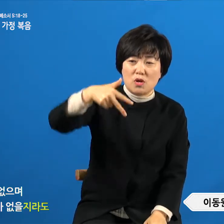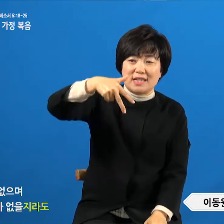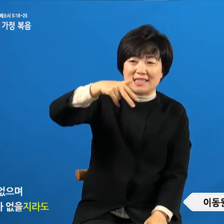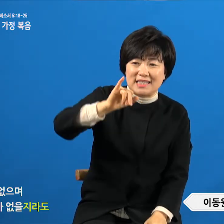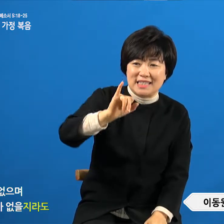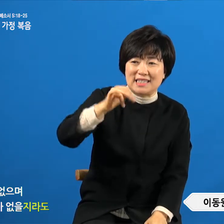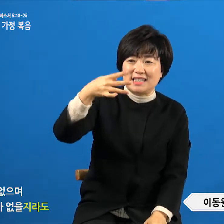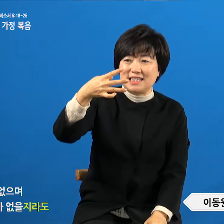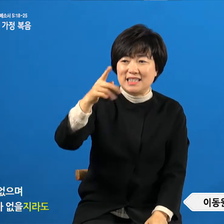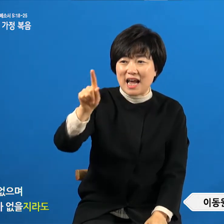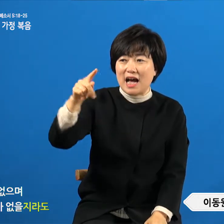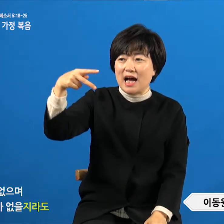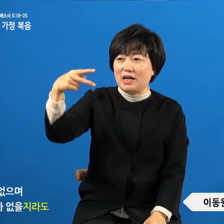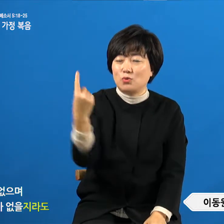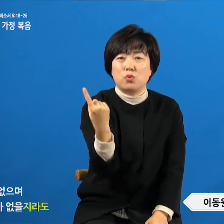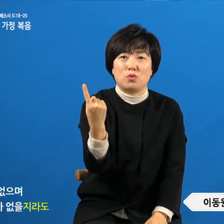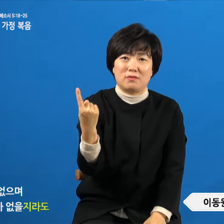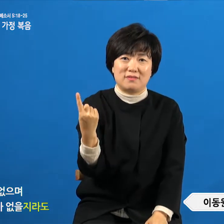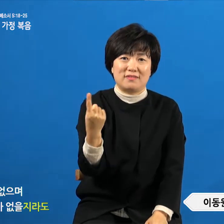없을지라도, 마지막에